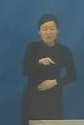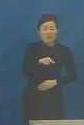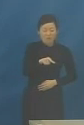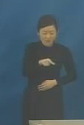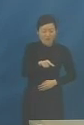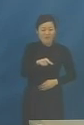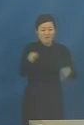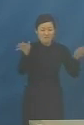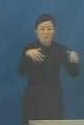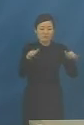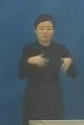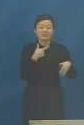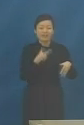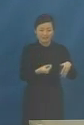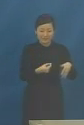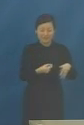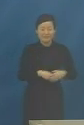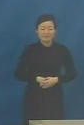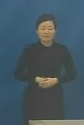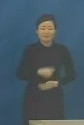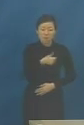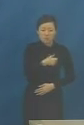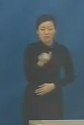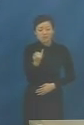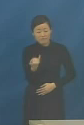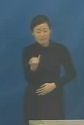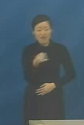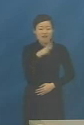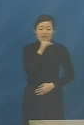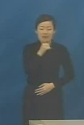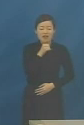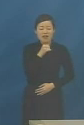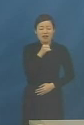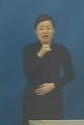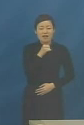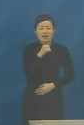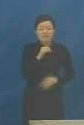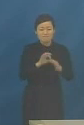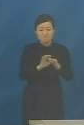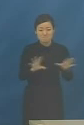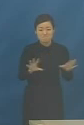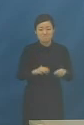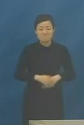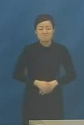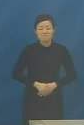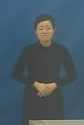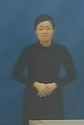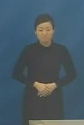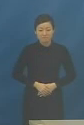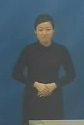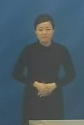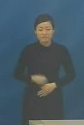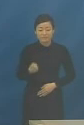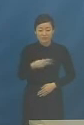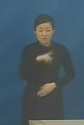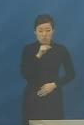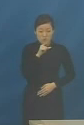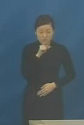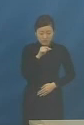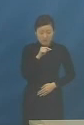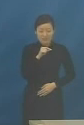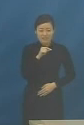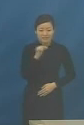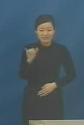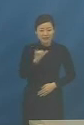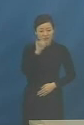た性別や年齢は問いませんえまあそれそしてルーツかもしれない鳥取弥生の王国